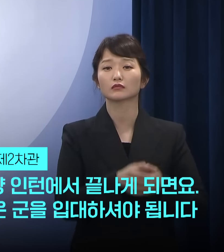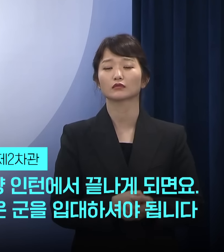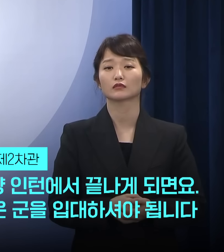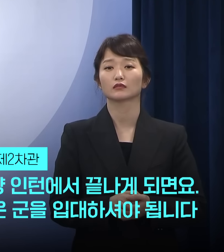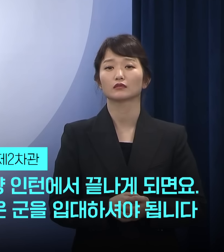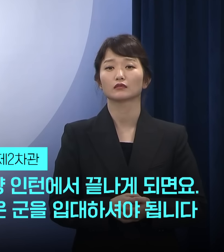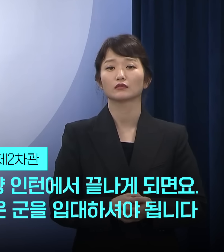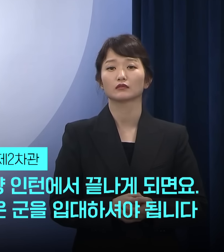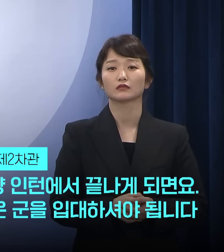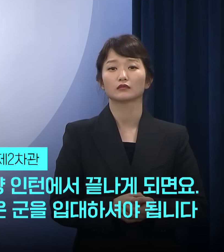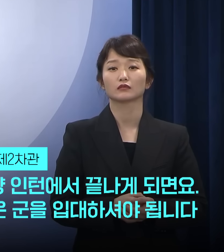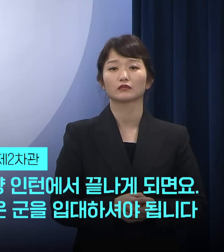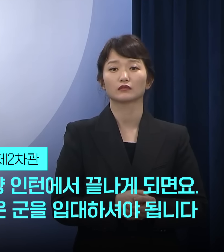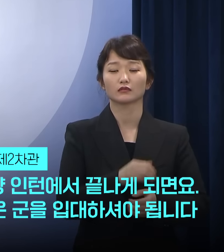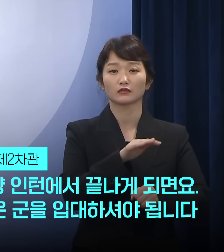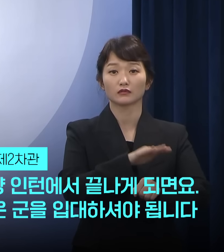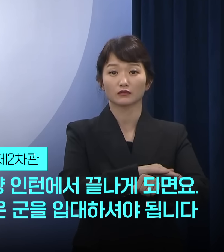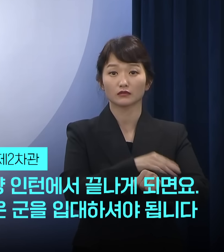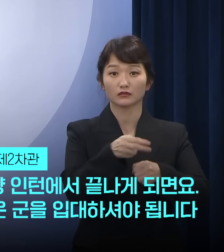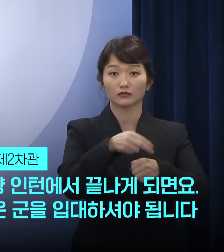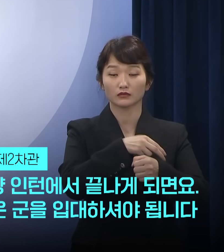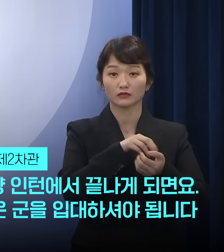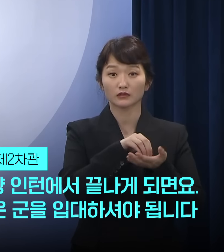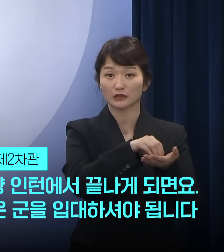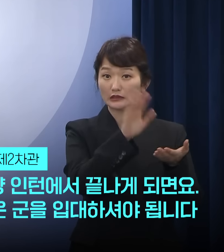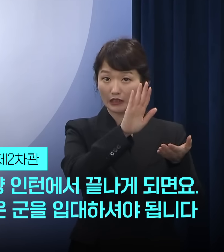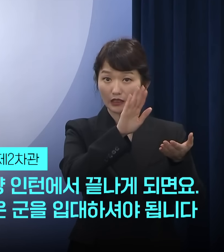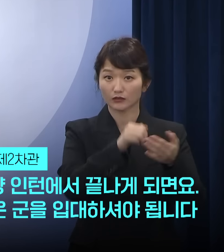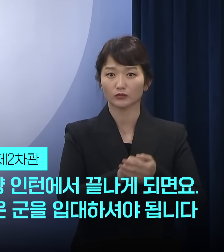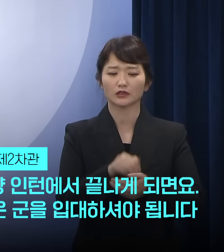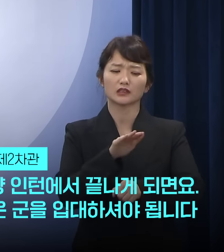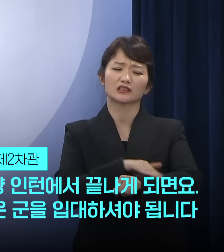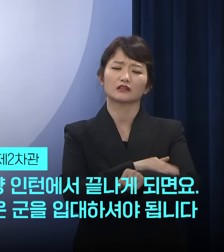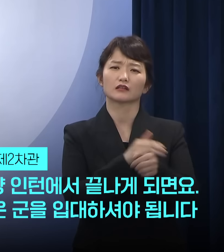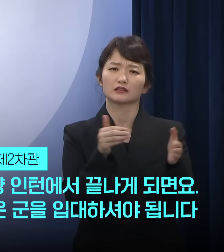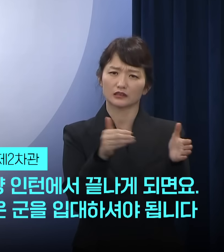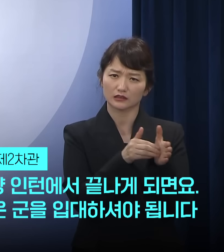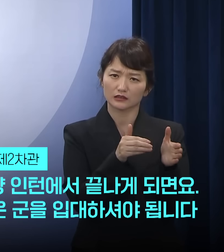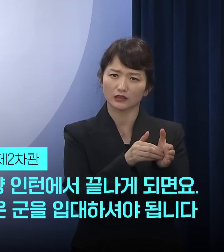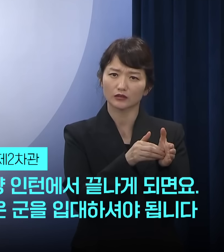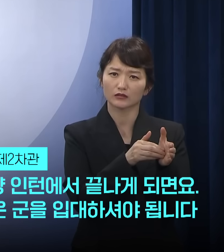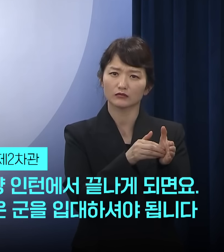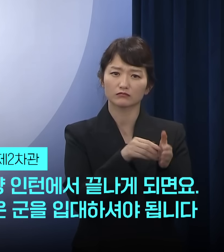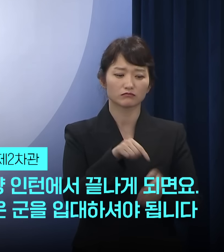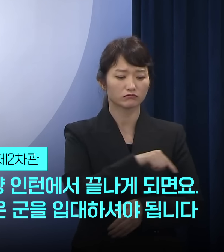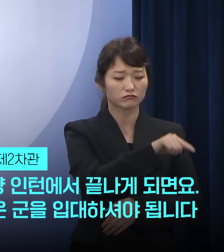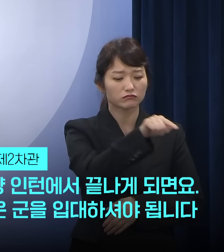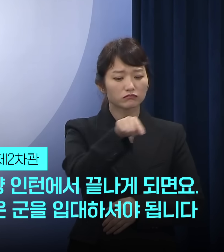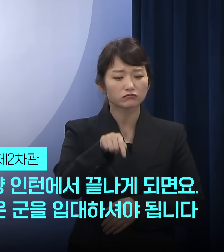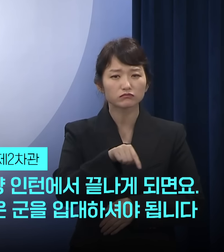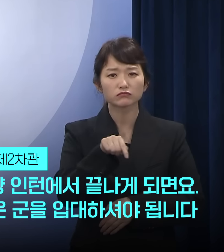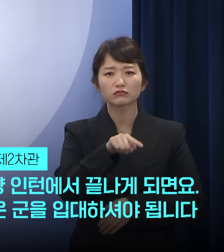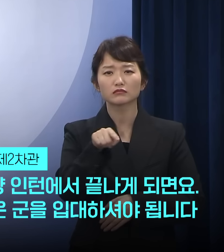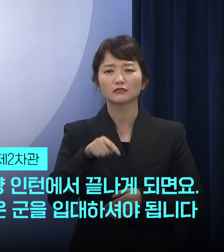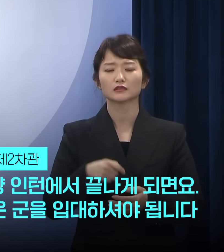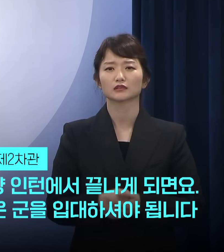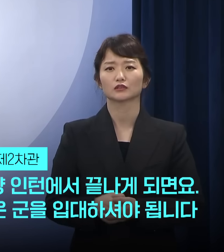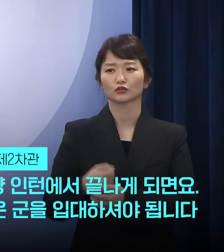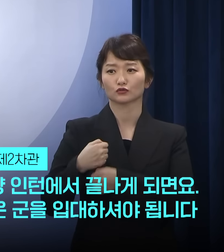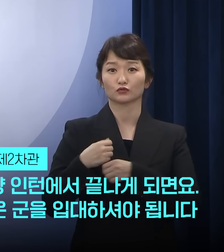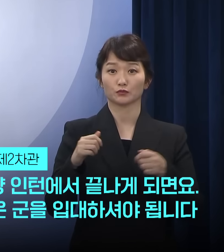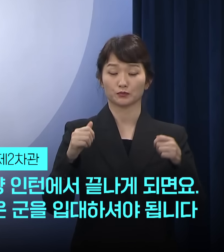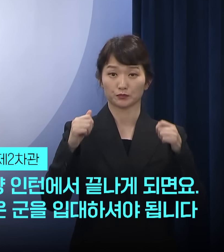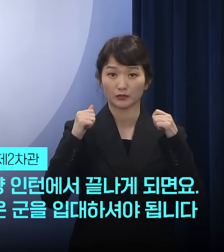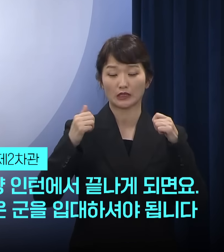인턴 이제 레지던트를 지원을 안 하고 그냥 인턴에서 끝나게 되면요, 이분들 중에 이제 군복무가 안 된 분들은